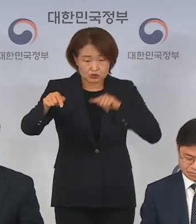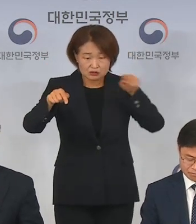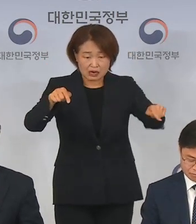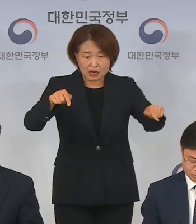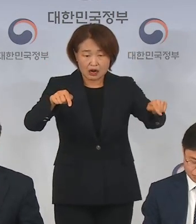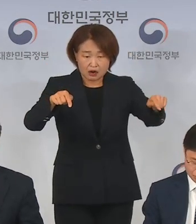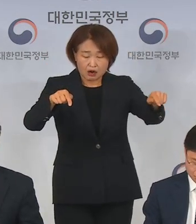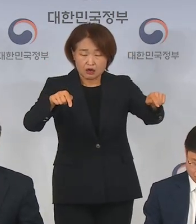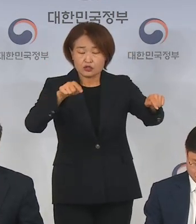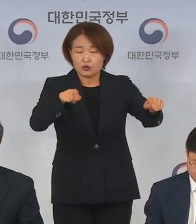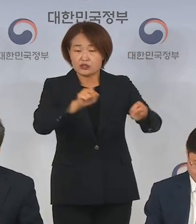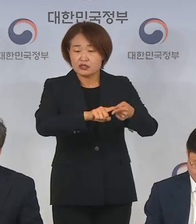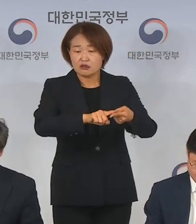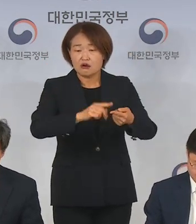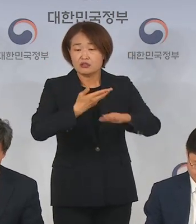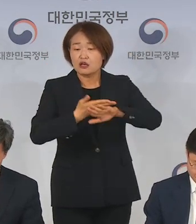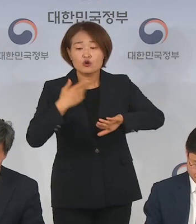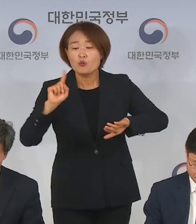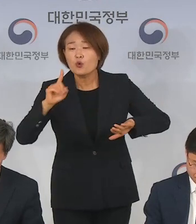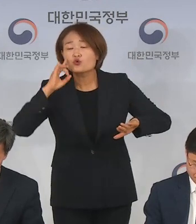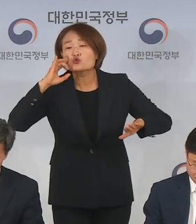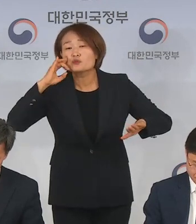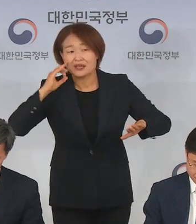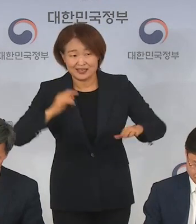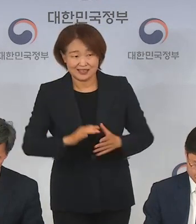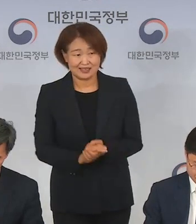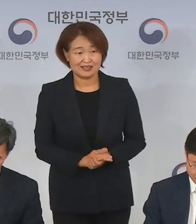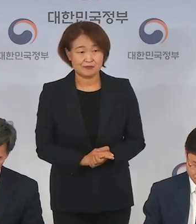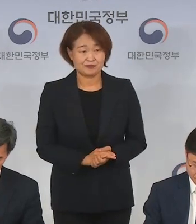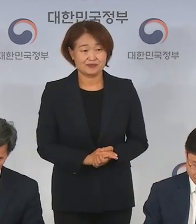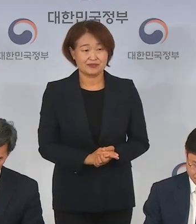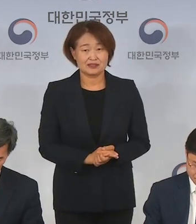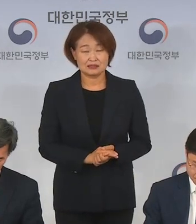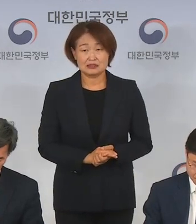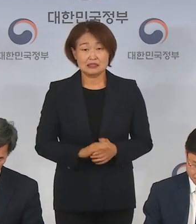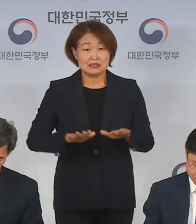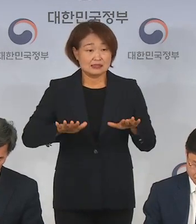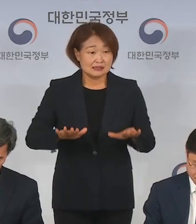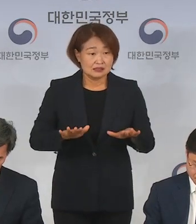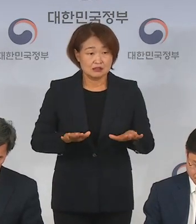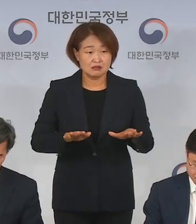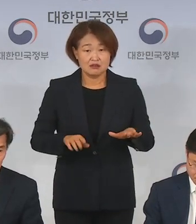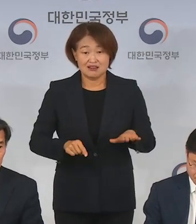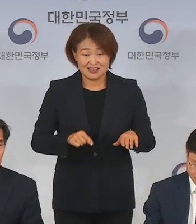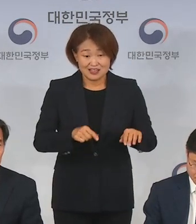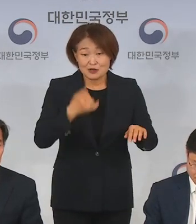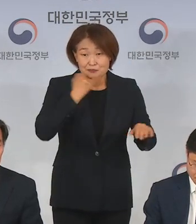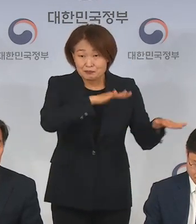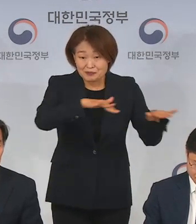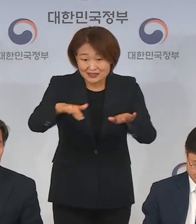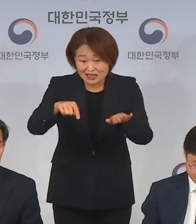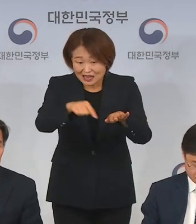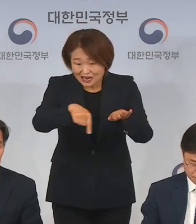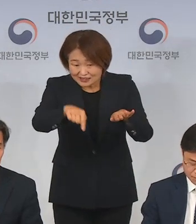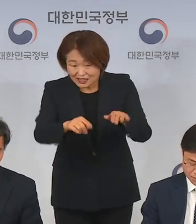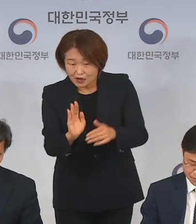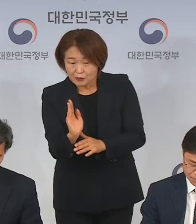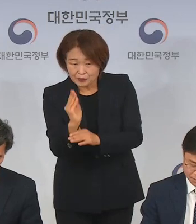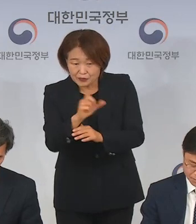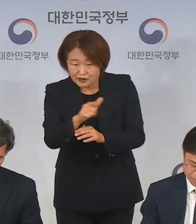핵심이 궁금하고요. 세 번째 질문은 시료 채취 관련해서는 뭐 확실한 입장이 나온 건지 앞서 이제